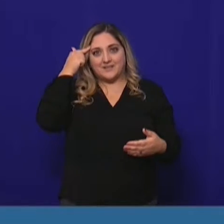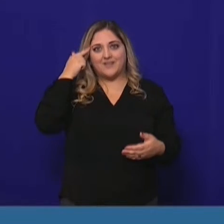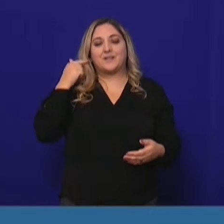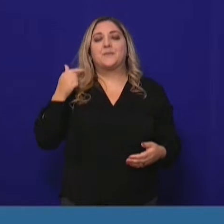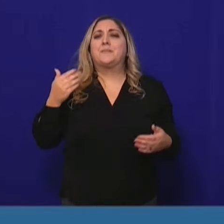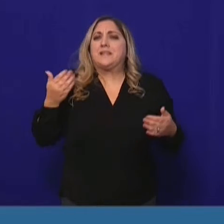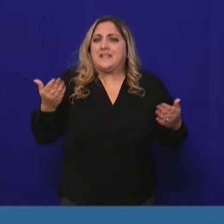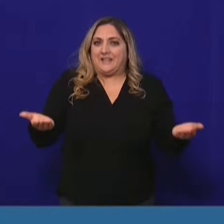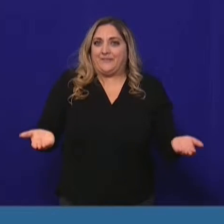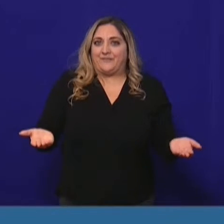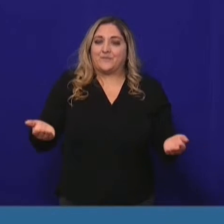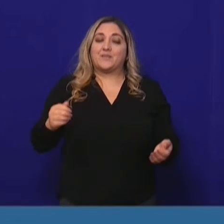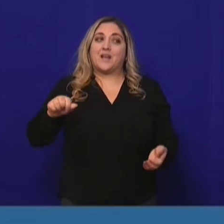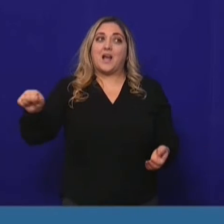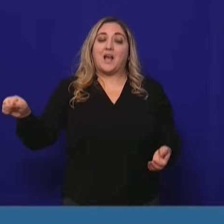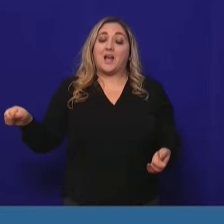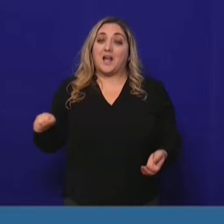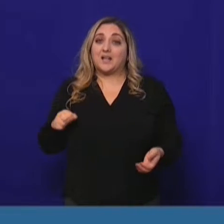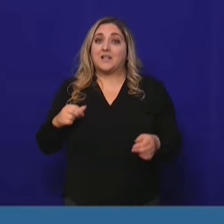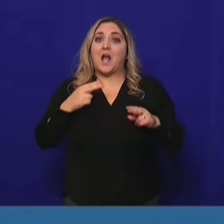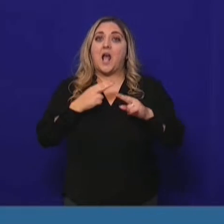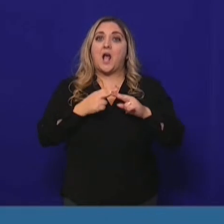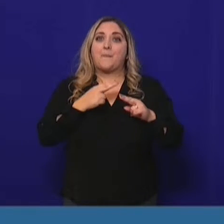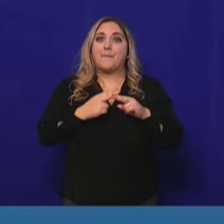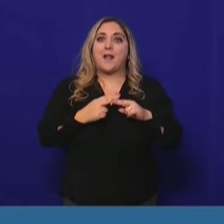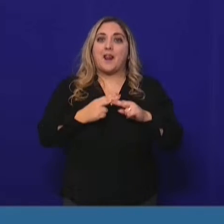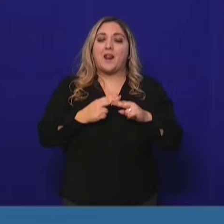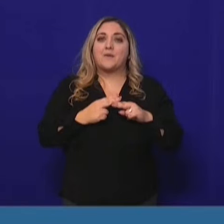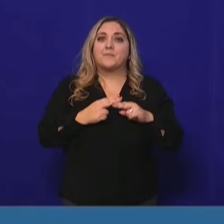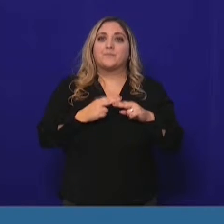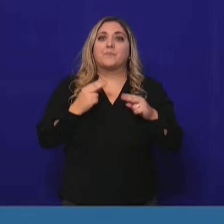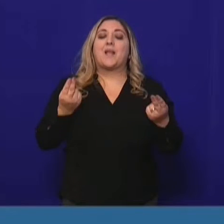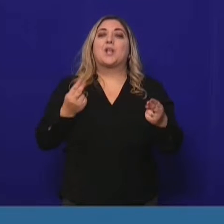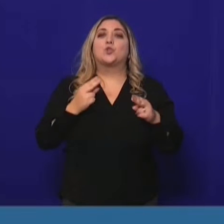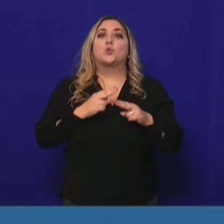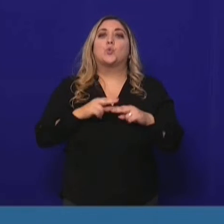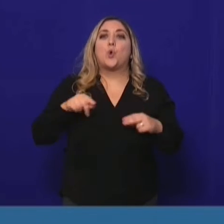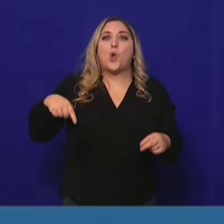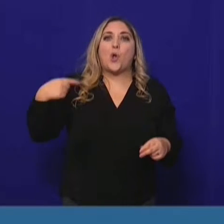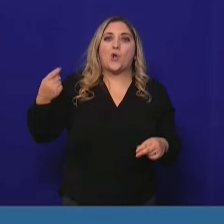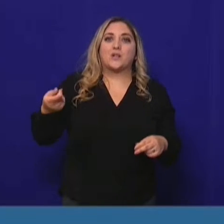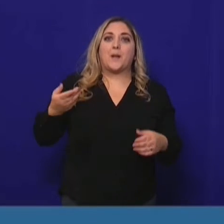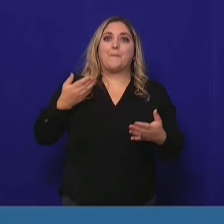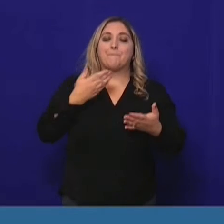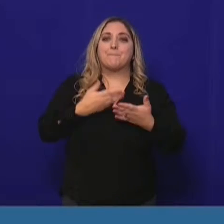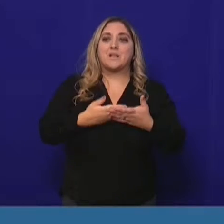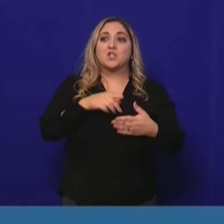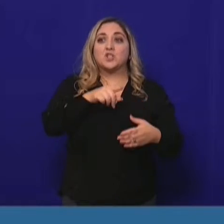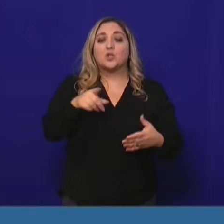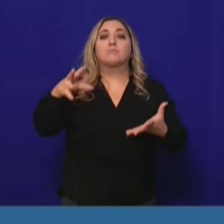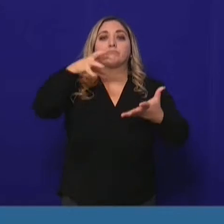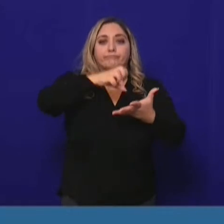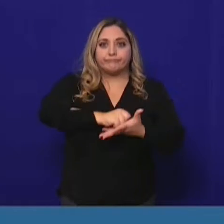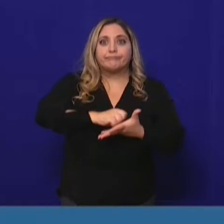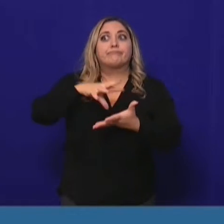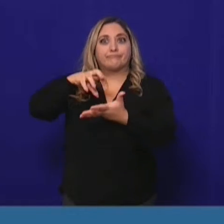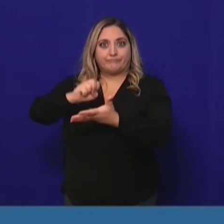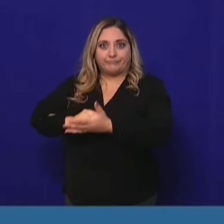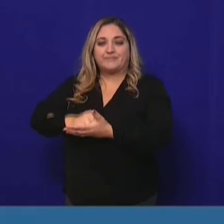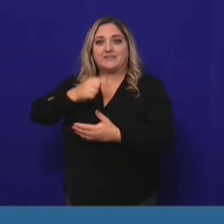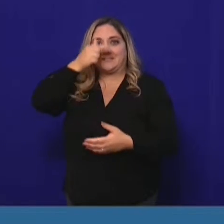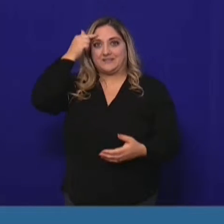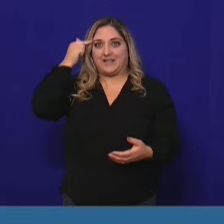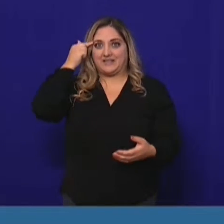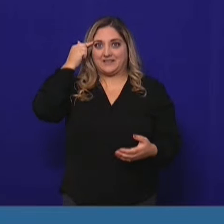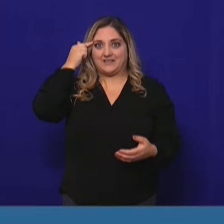Infatti, aħna wkoll għamilna mezz ieħor ta' kif tistgħu tibbukkjaw it-test tagħkom,